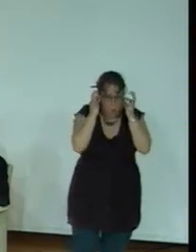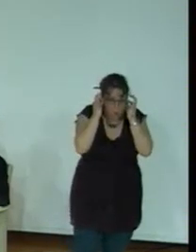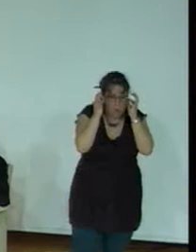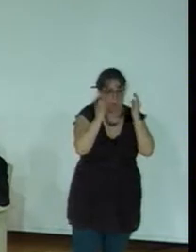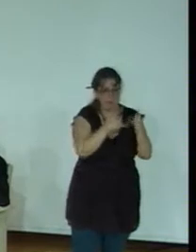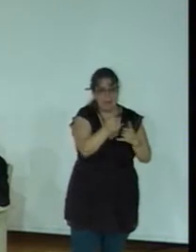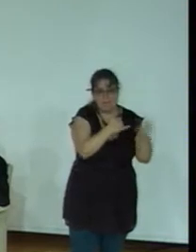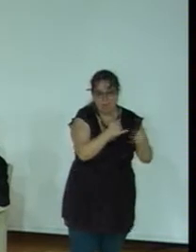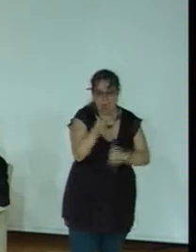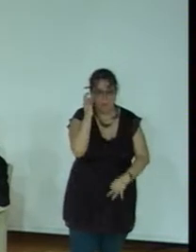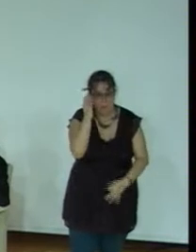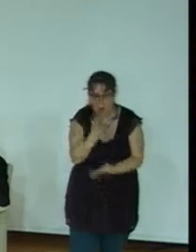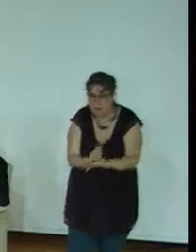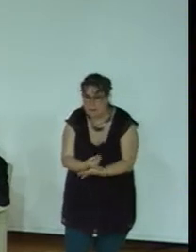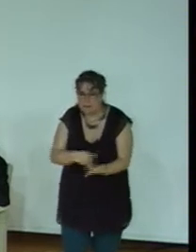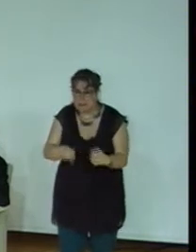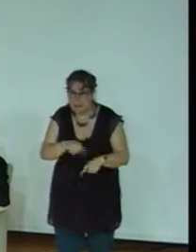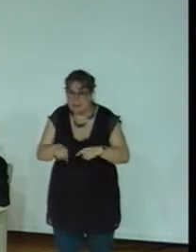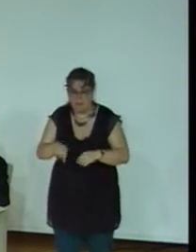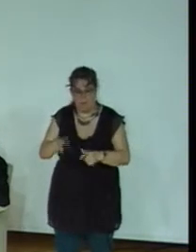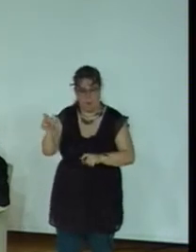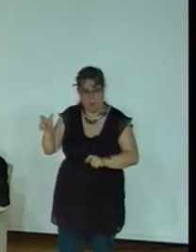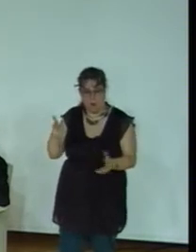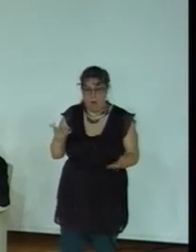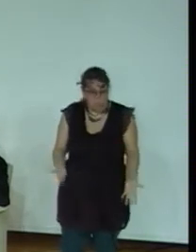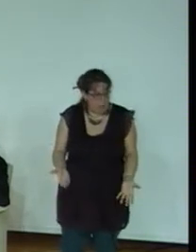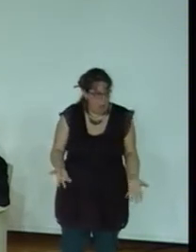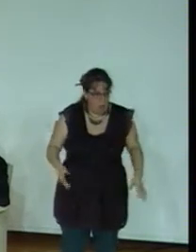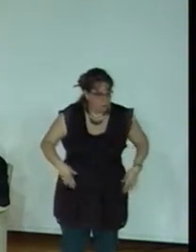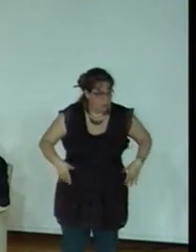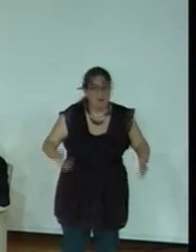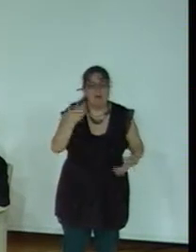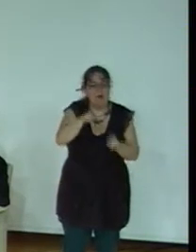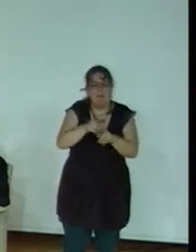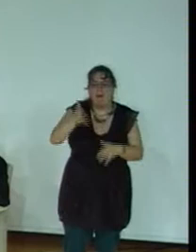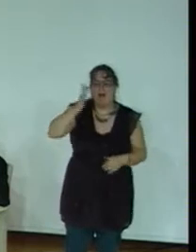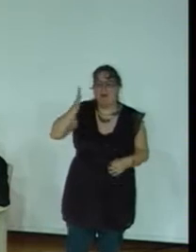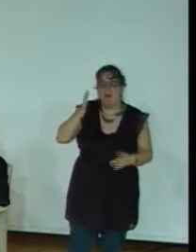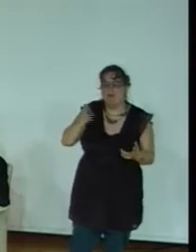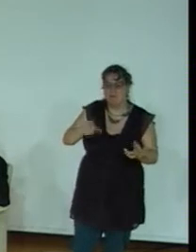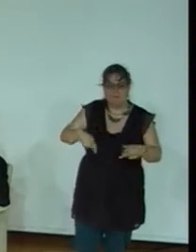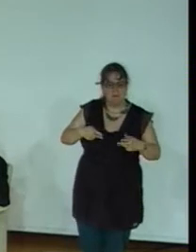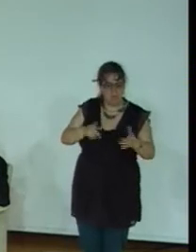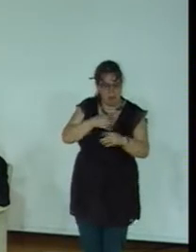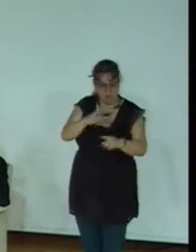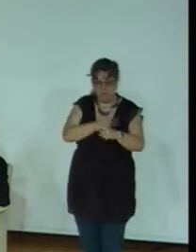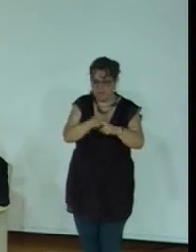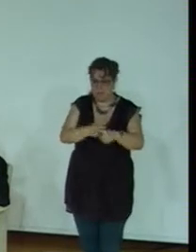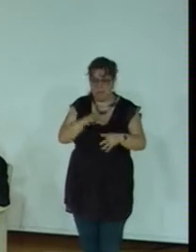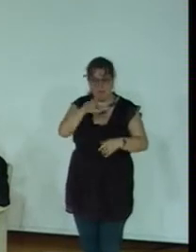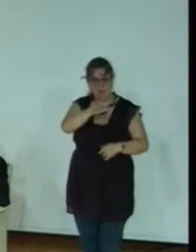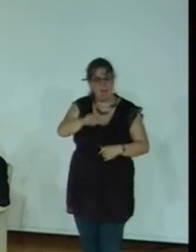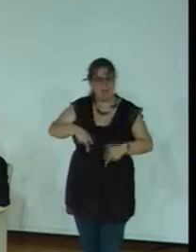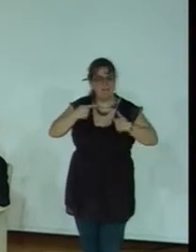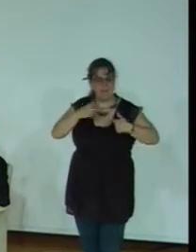leur communication téléphonique et l'enregistrer. Il fallait du personnel, des moyens, des bandes magnétiques, tout ce qu'on voit dans le film La vie des autres. Et ce que permet